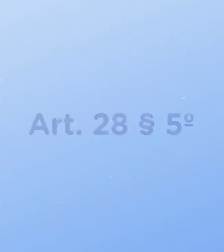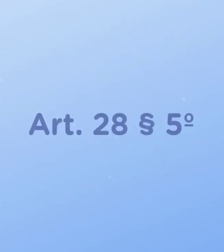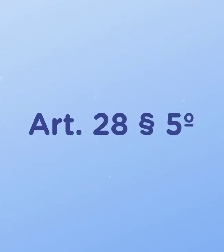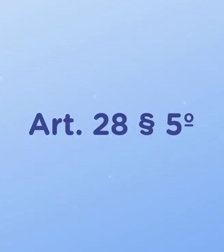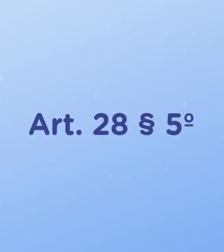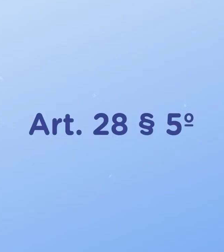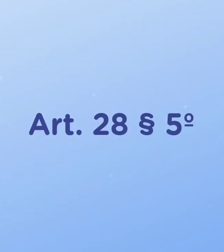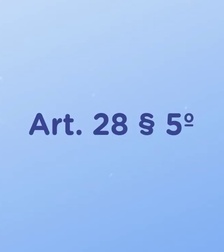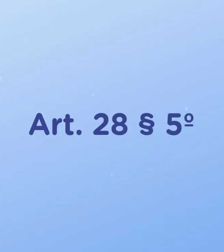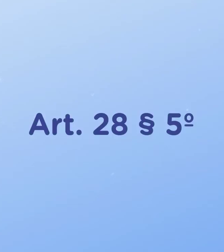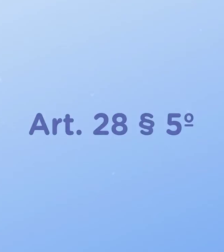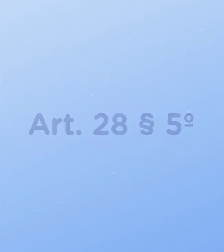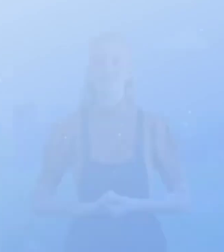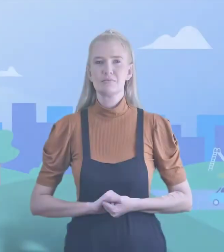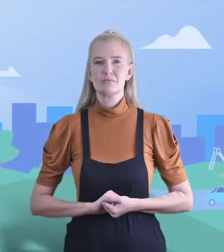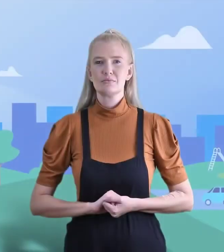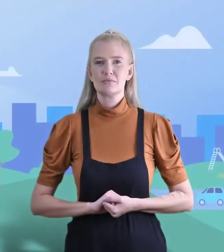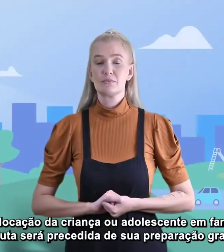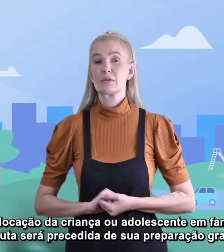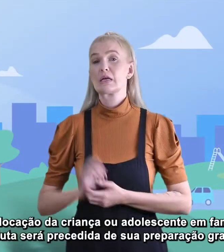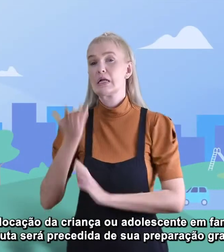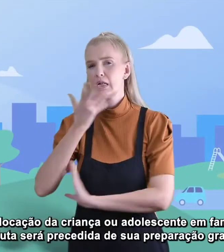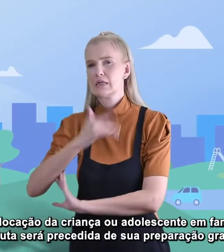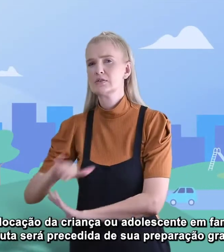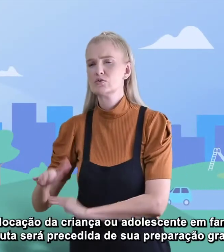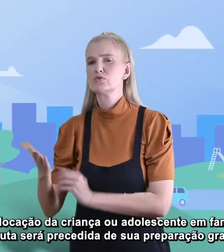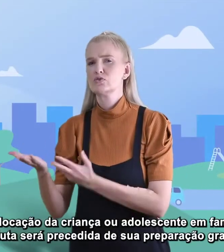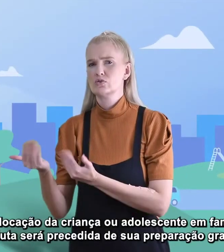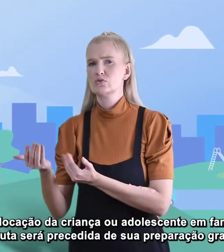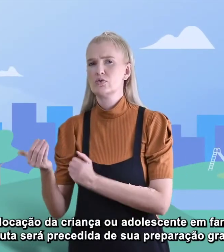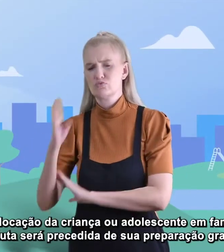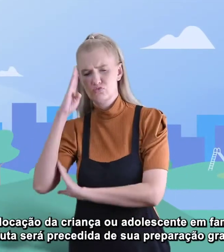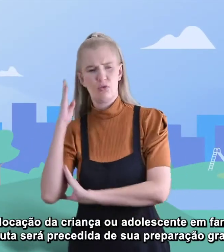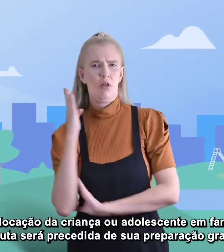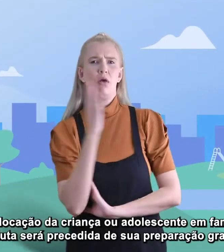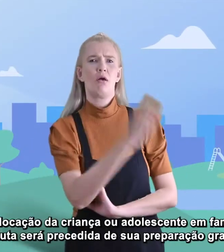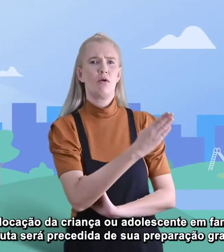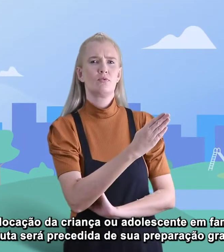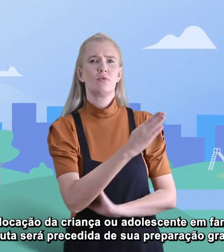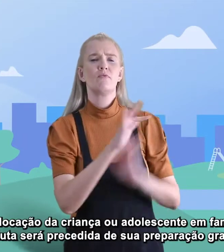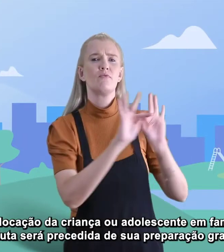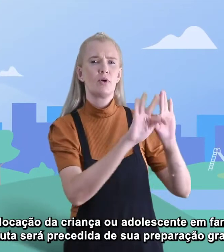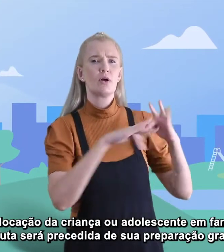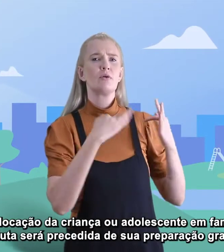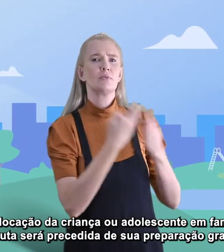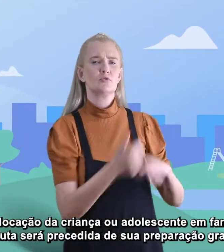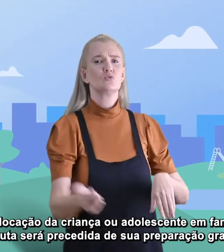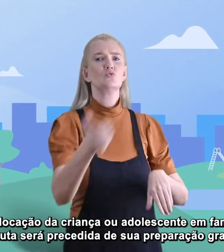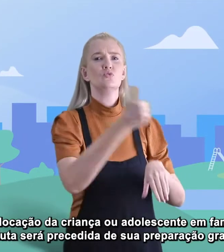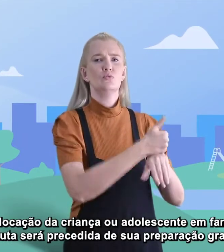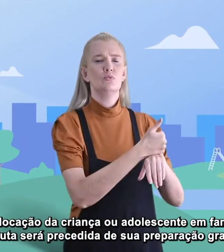Artigo 28, parágrafo 5º. A colocação da criança ou adolescente em família substituta